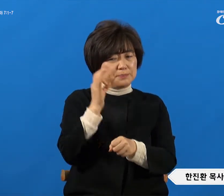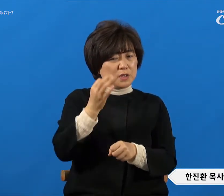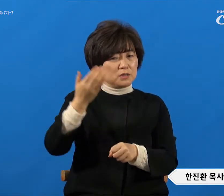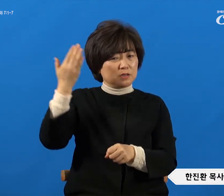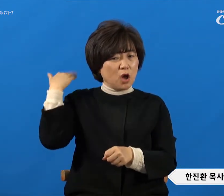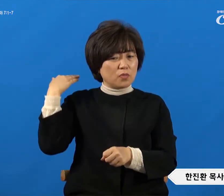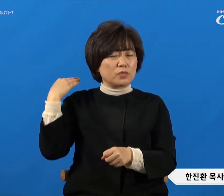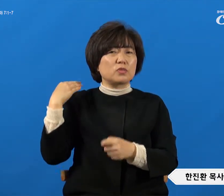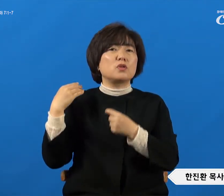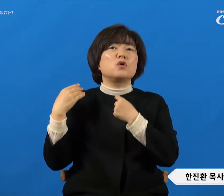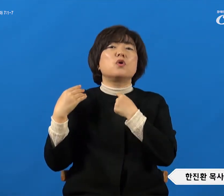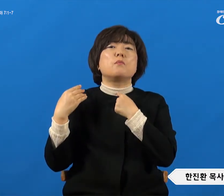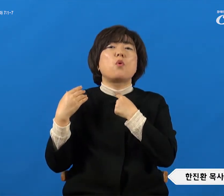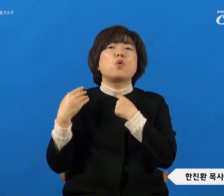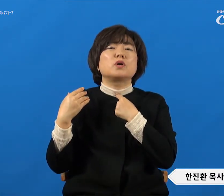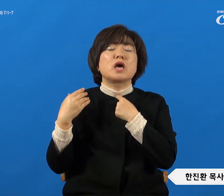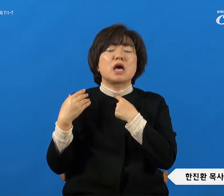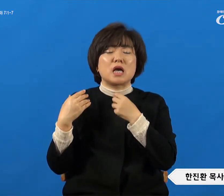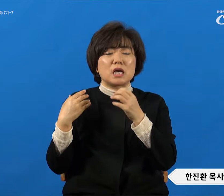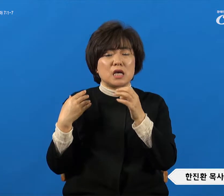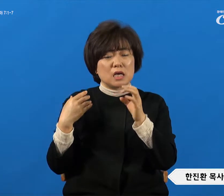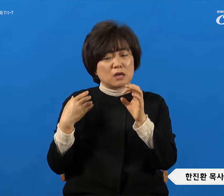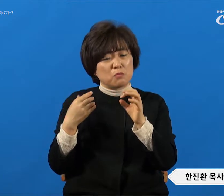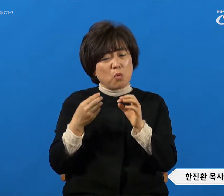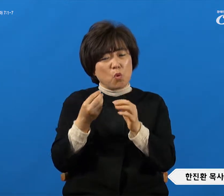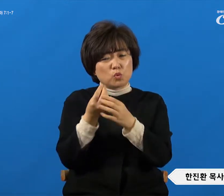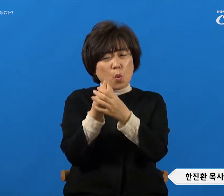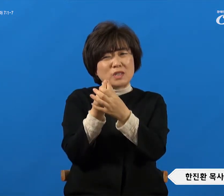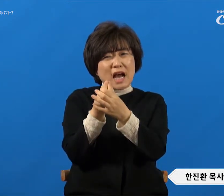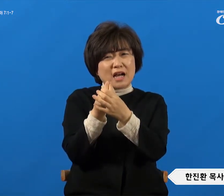이런 종양이 생겨서 완전히 죽게 되었답니다.